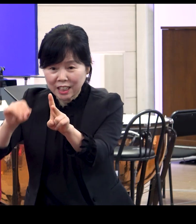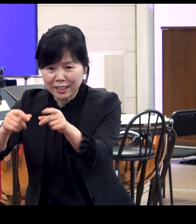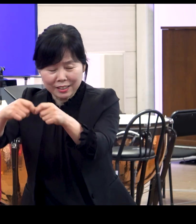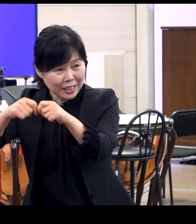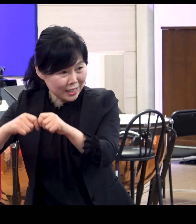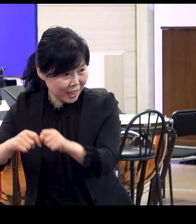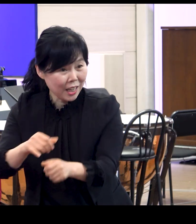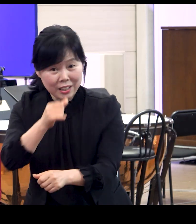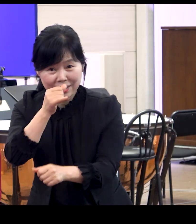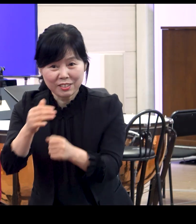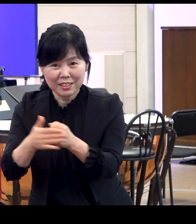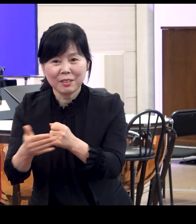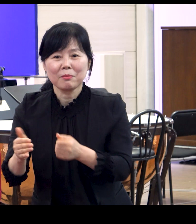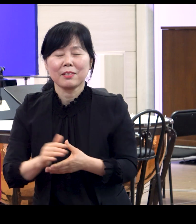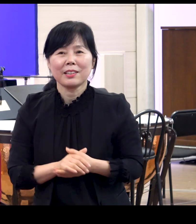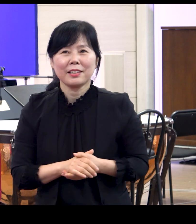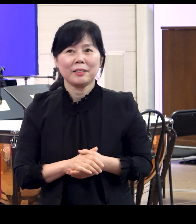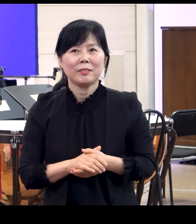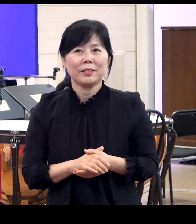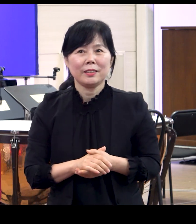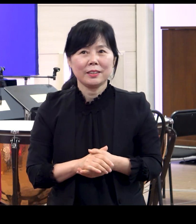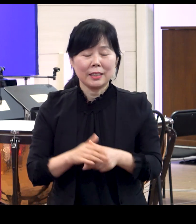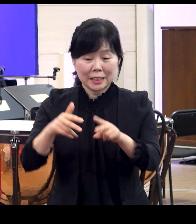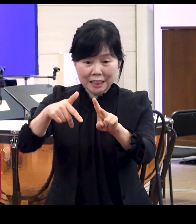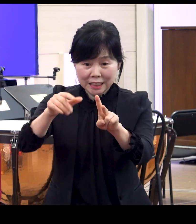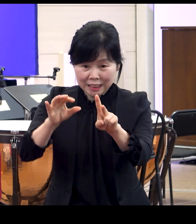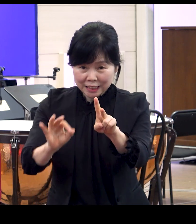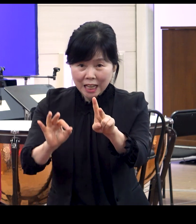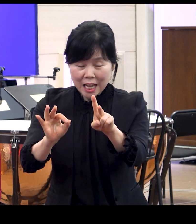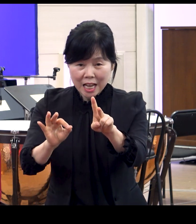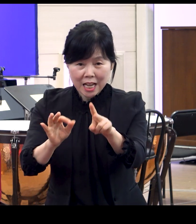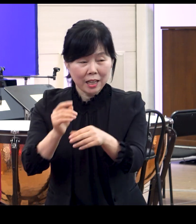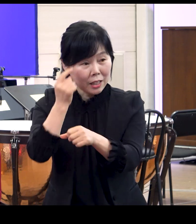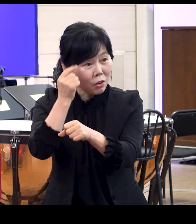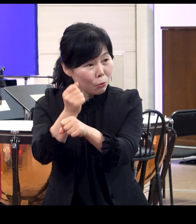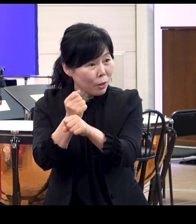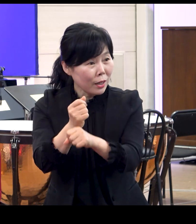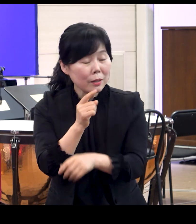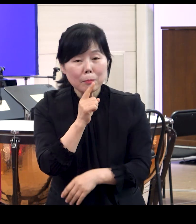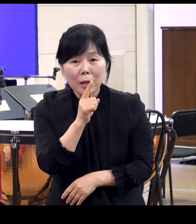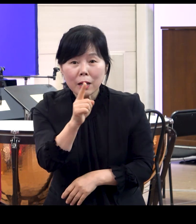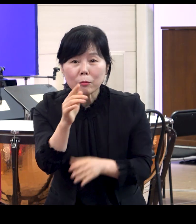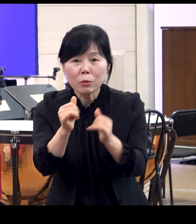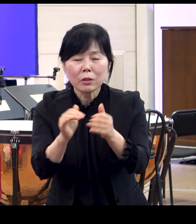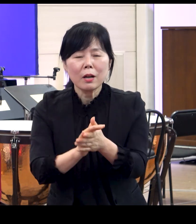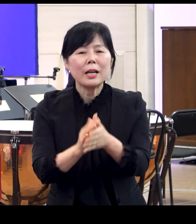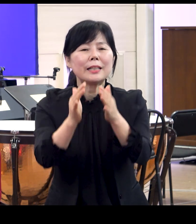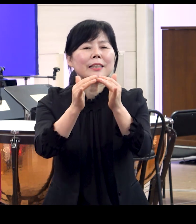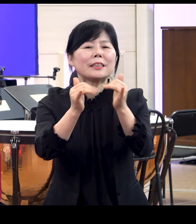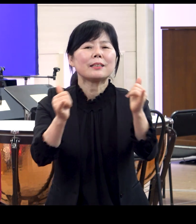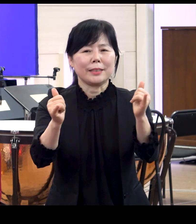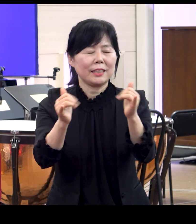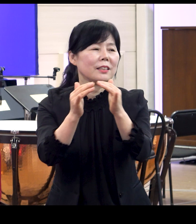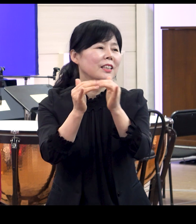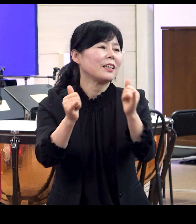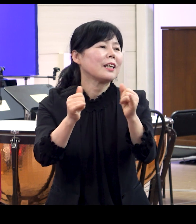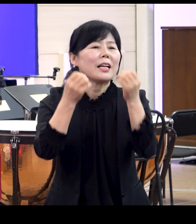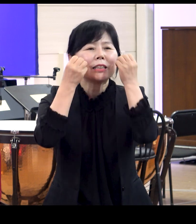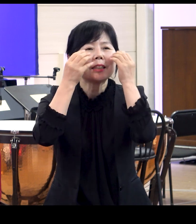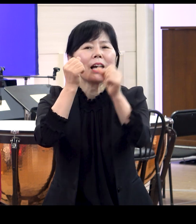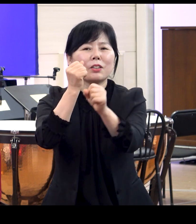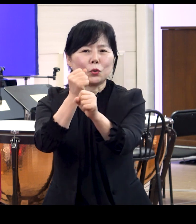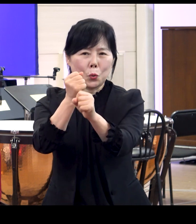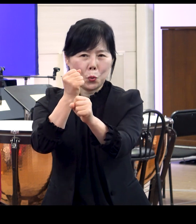학자들은요, 창세기 2장에 나오는 이 창조 이야기를 갖다가 뭐라고 부르느냐, 바로 인간 창조,